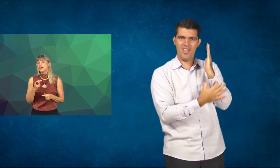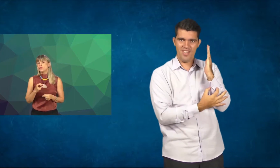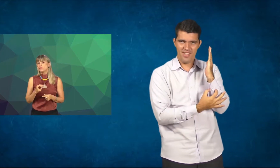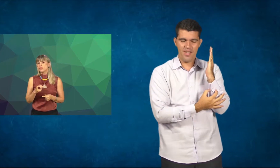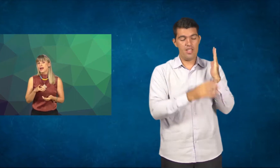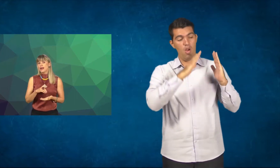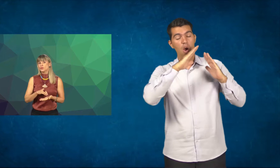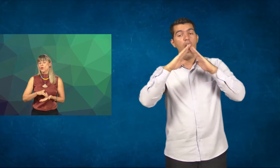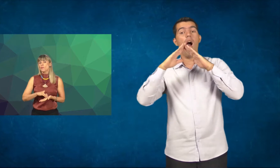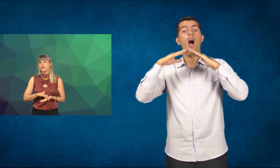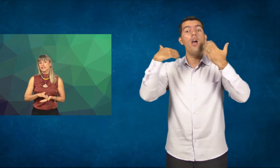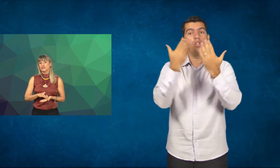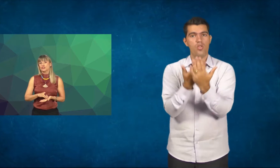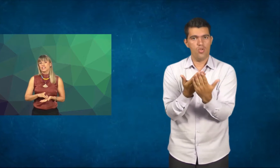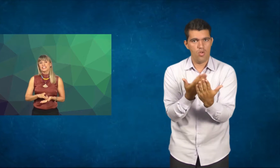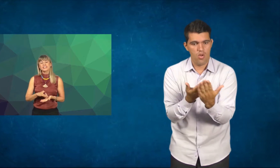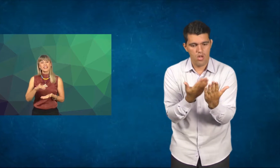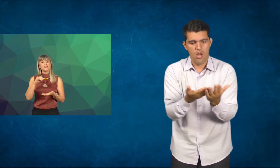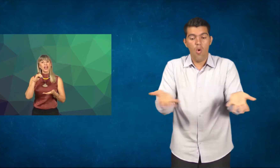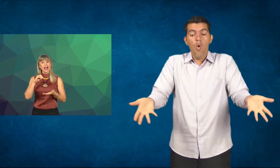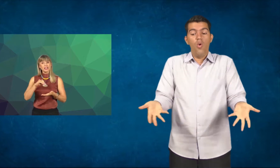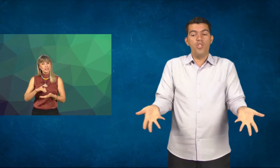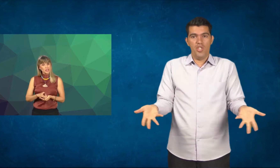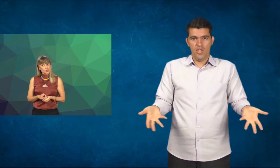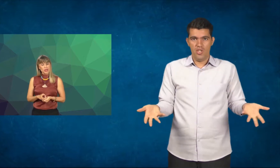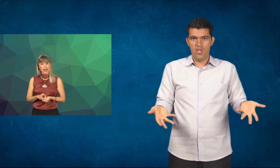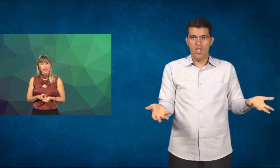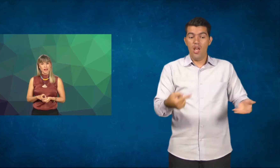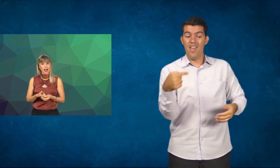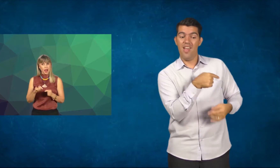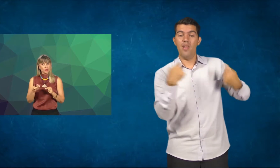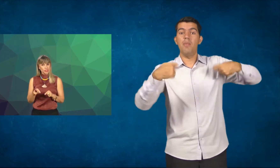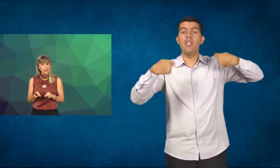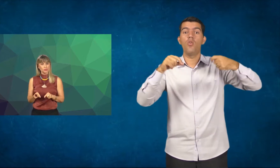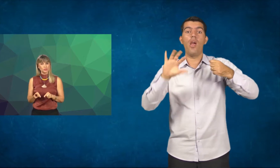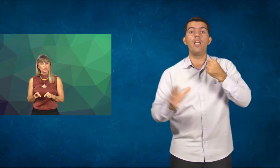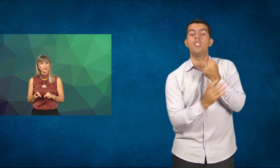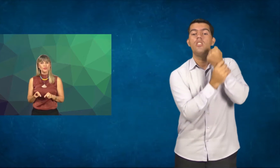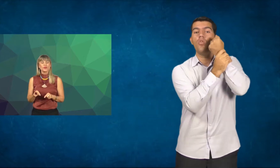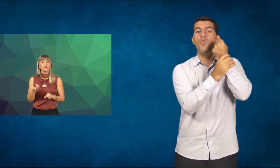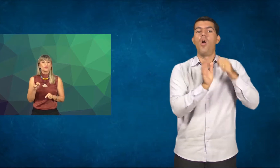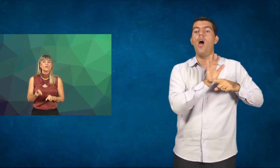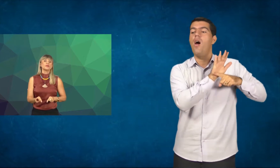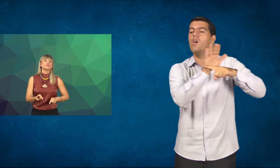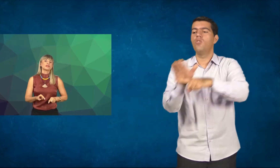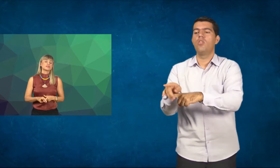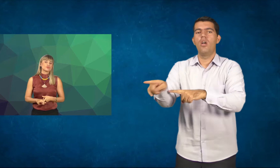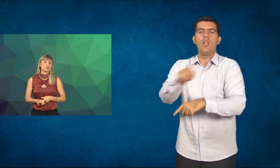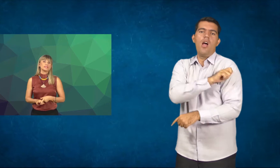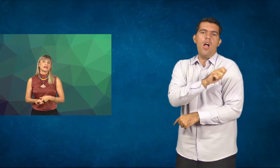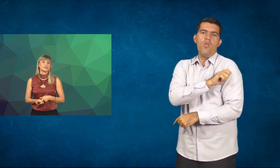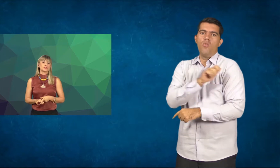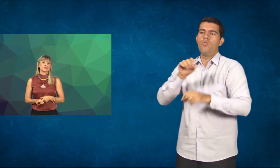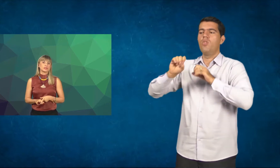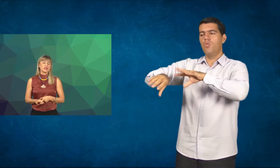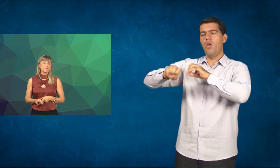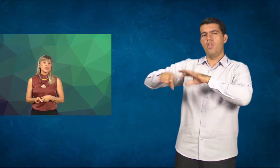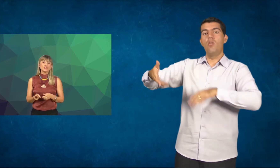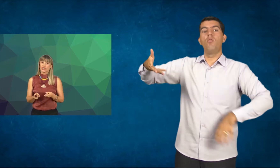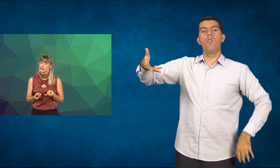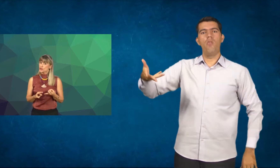escola, então, atualmente, ela deve assegurar aos alunos uma educação de